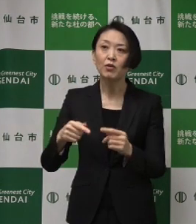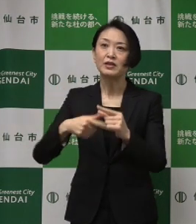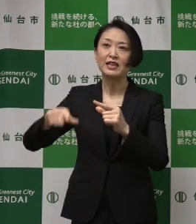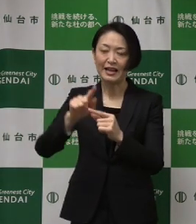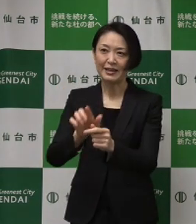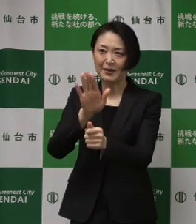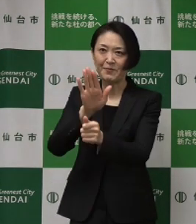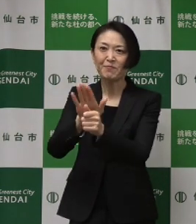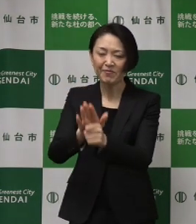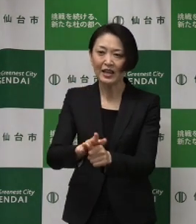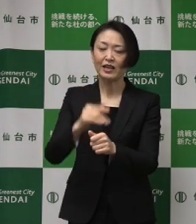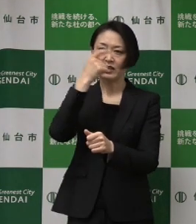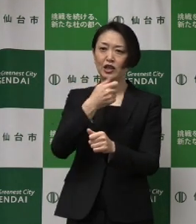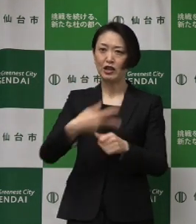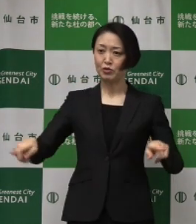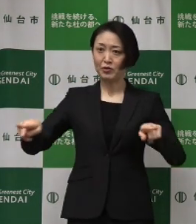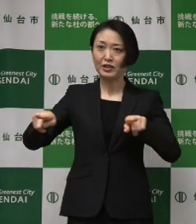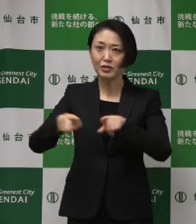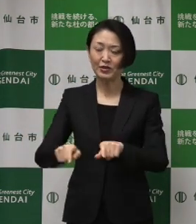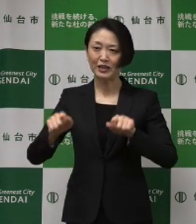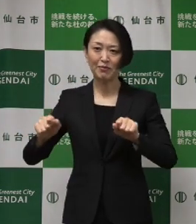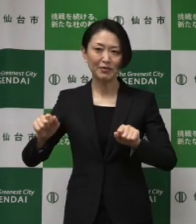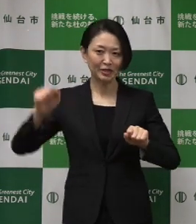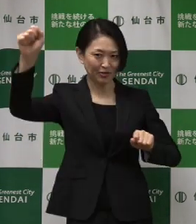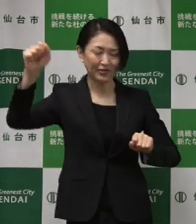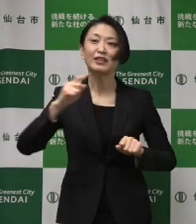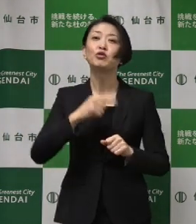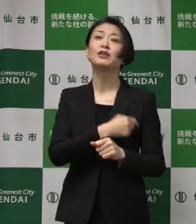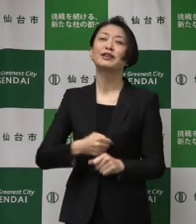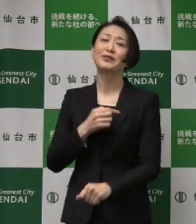けて一緒に行きましょうという、そういう気持ちです。